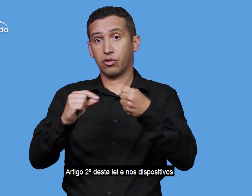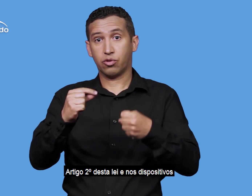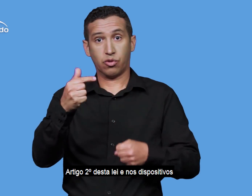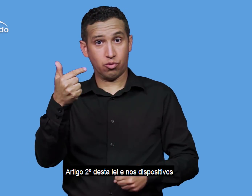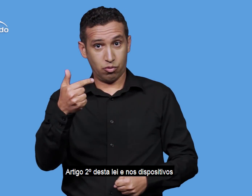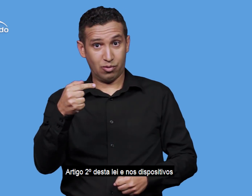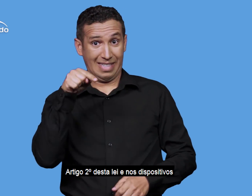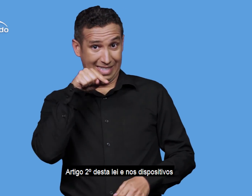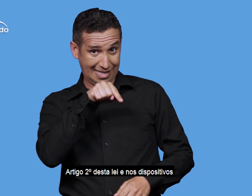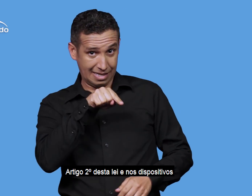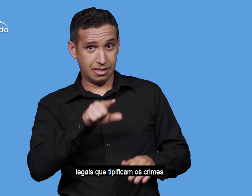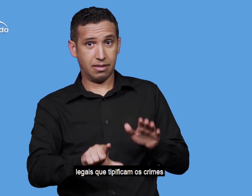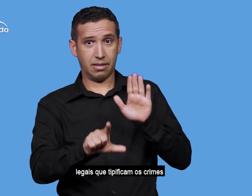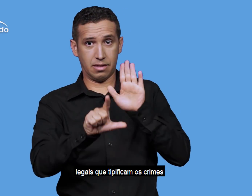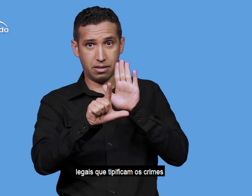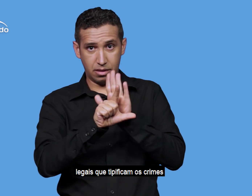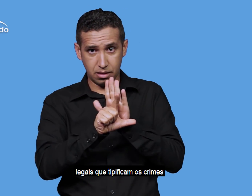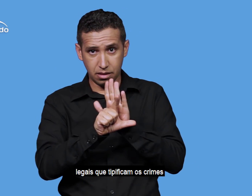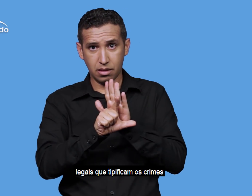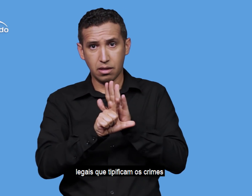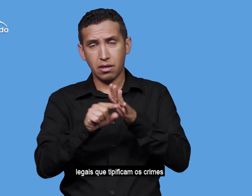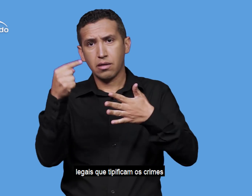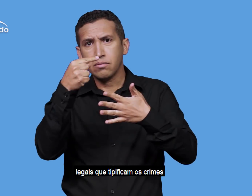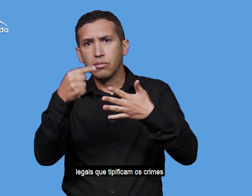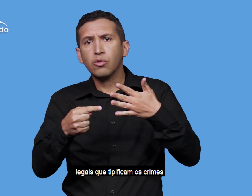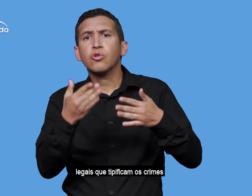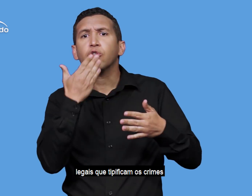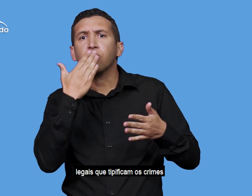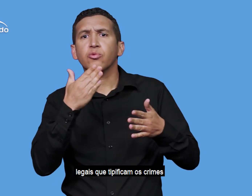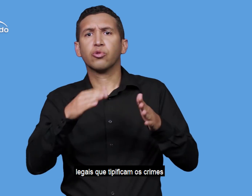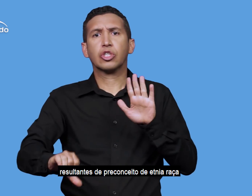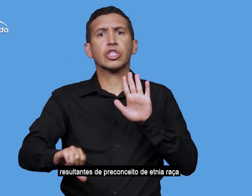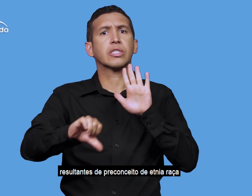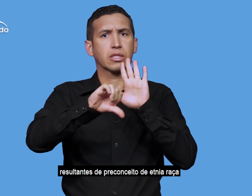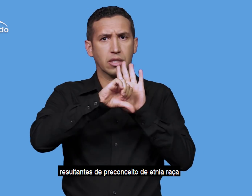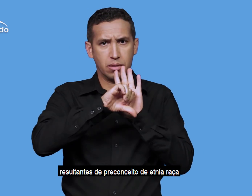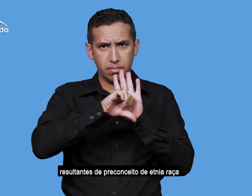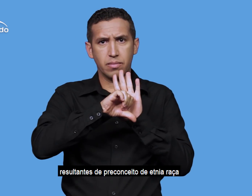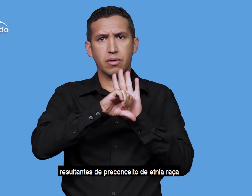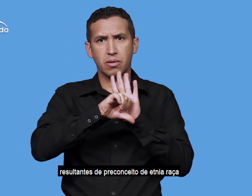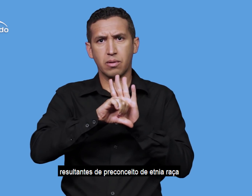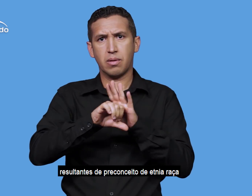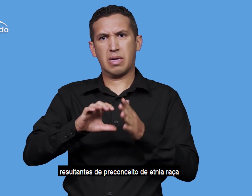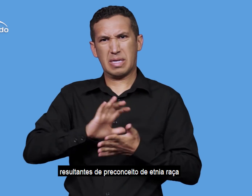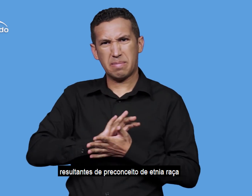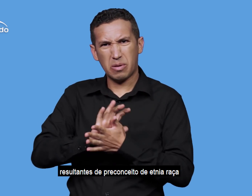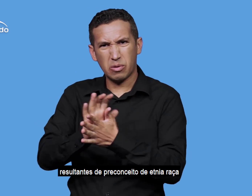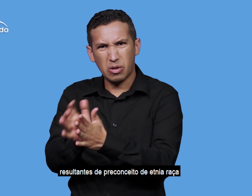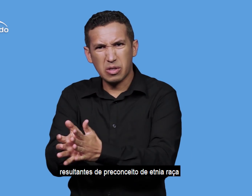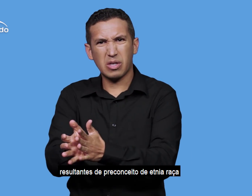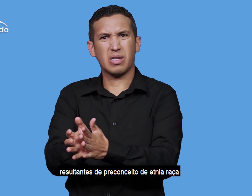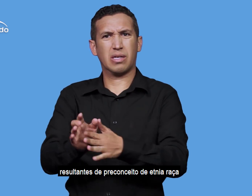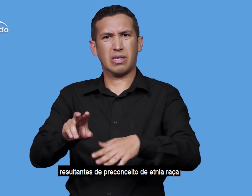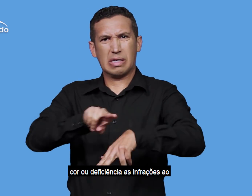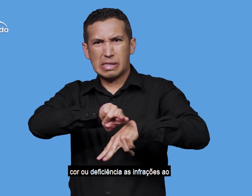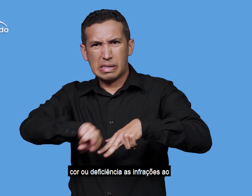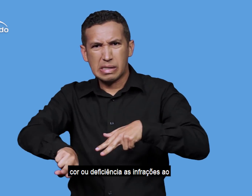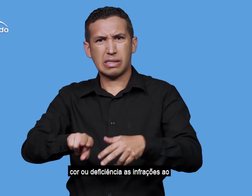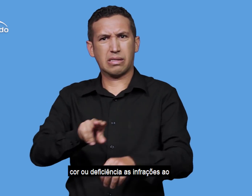e nos dispositivos legais que tipificam os crimes resultantes de preconceito de etnia raça cor